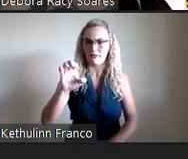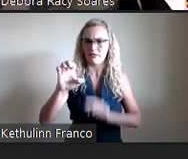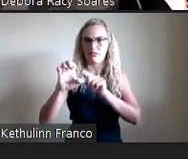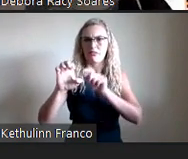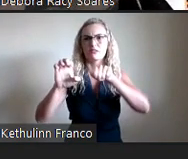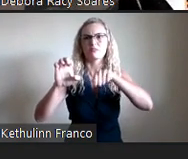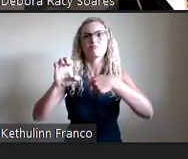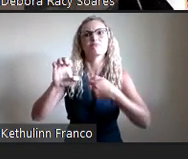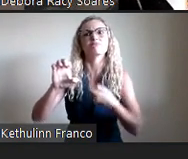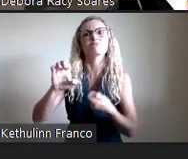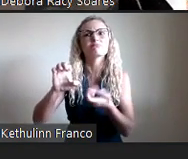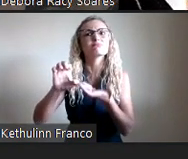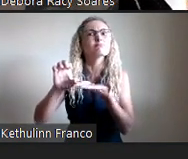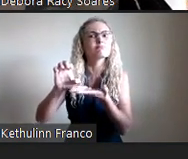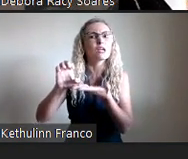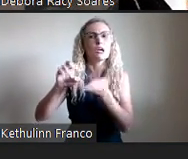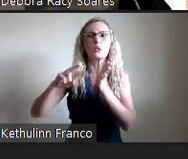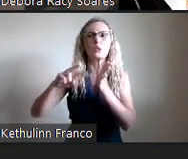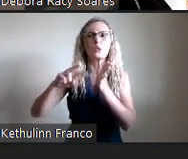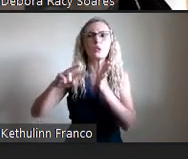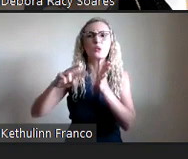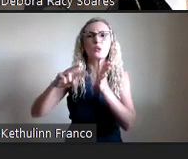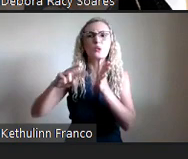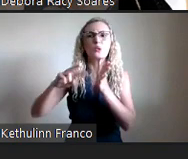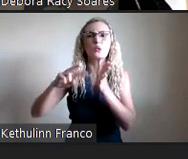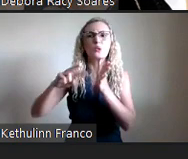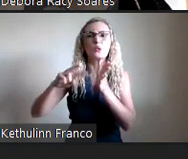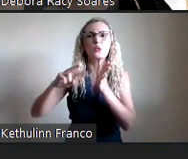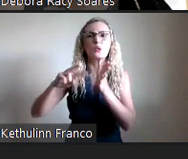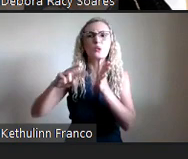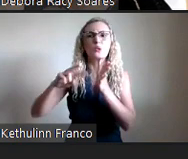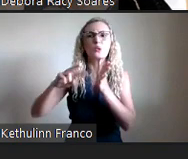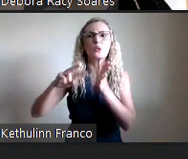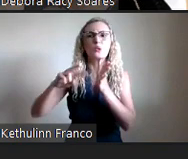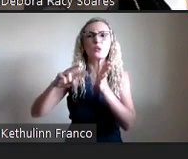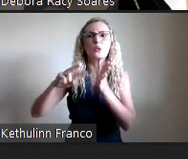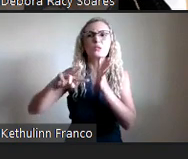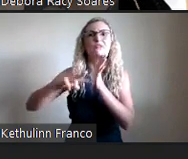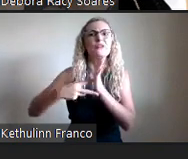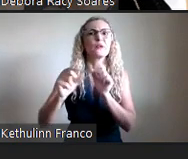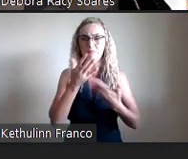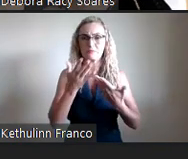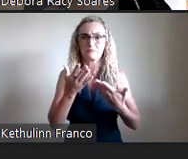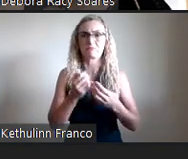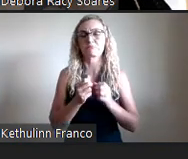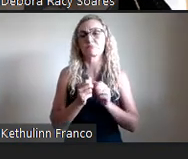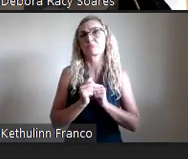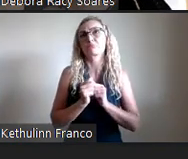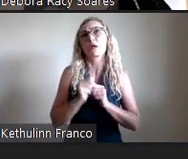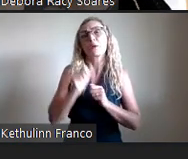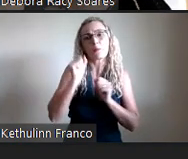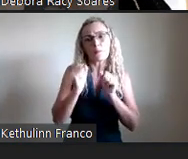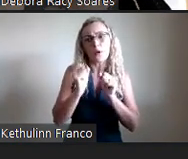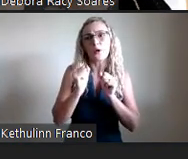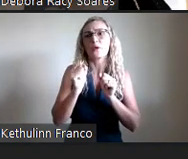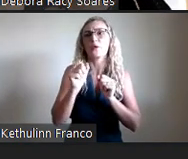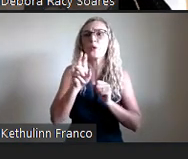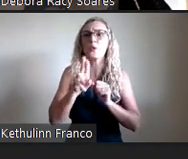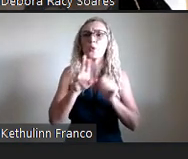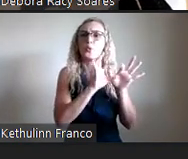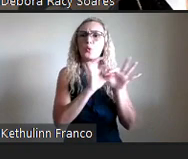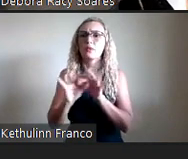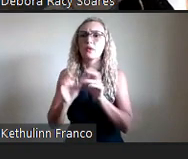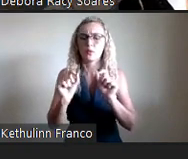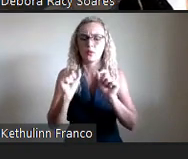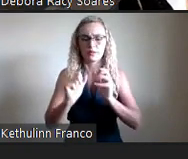conceitos. Por exemplo, análise minuciosa. Nós podemos ter ali, a